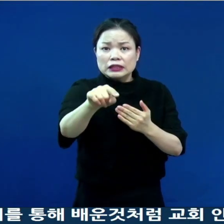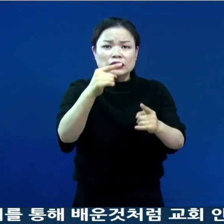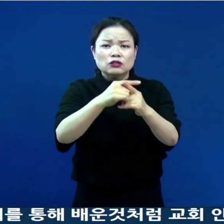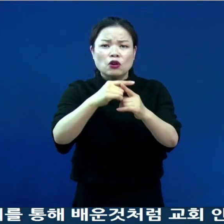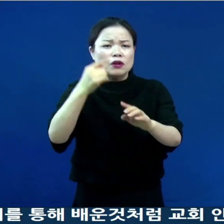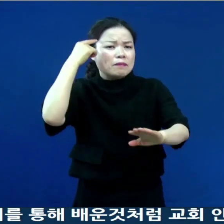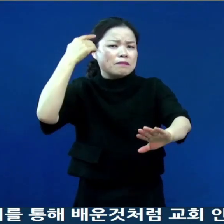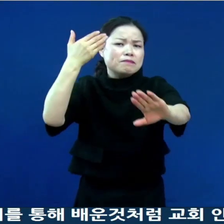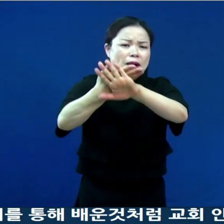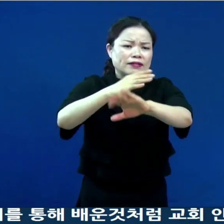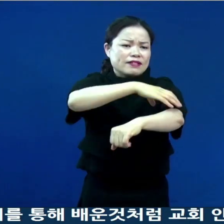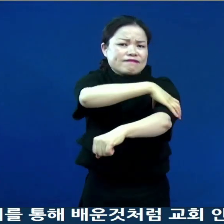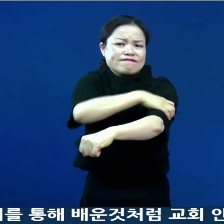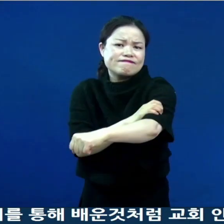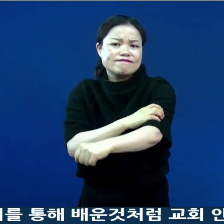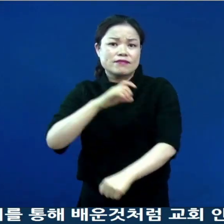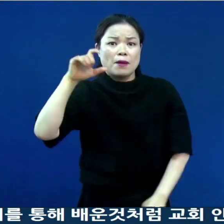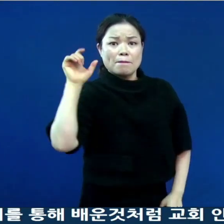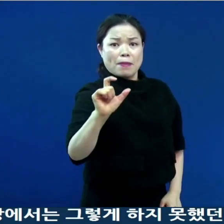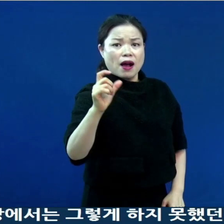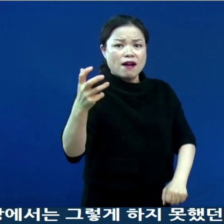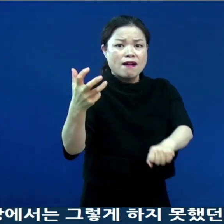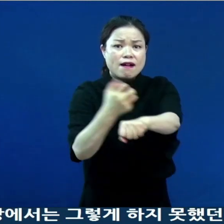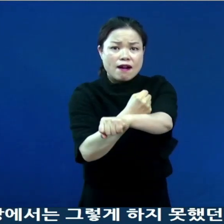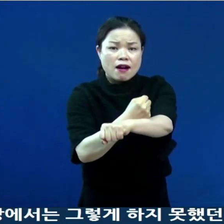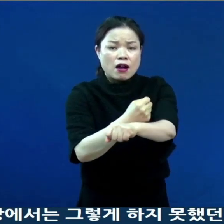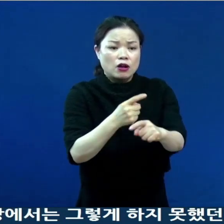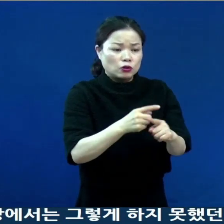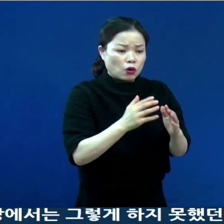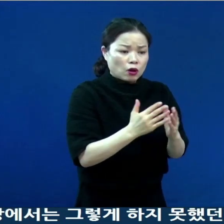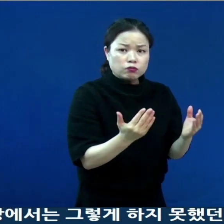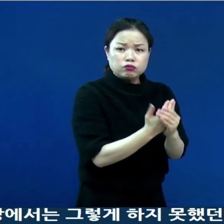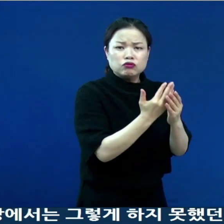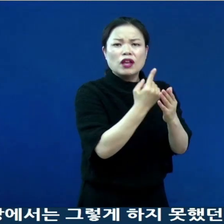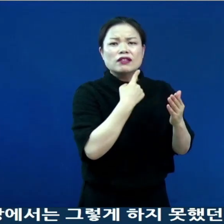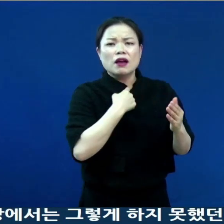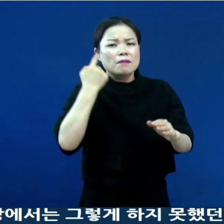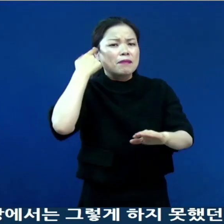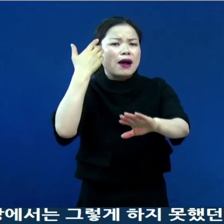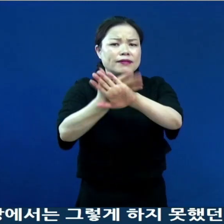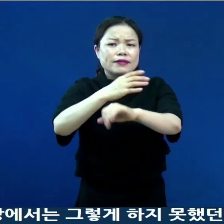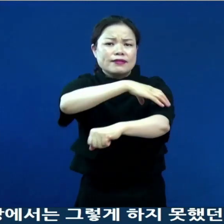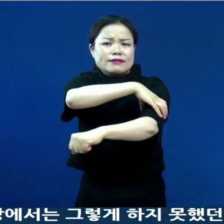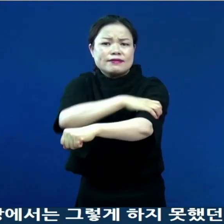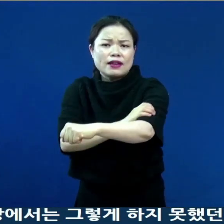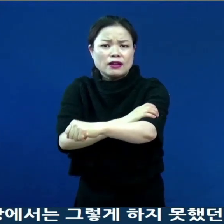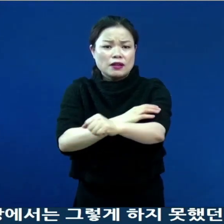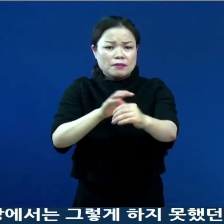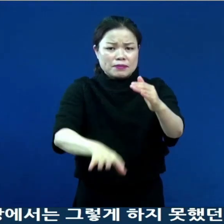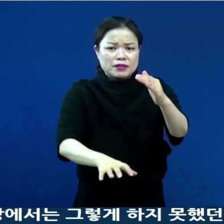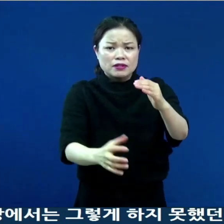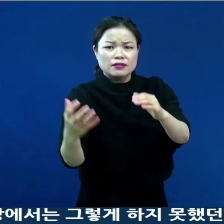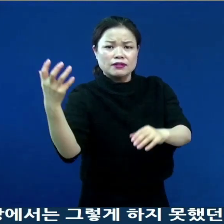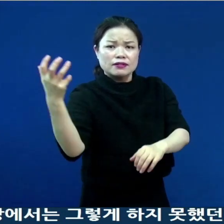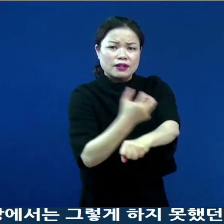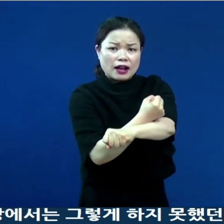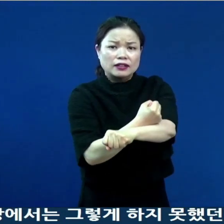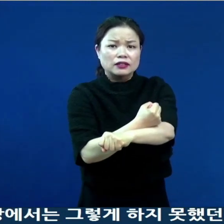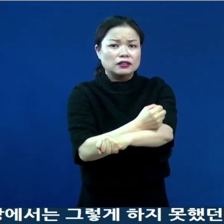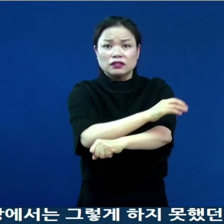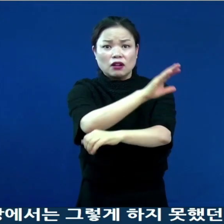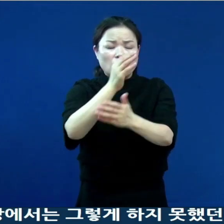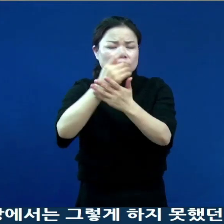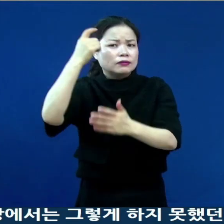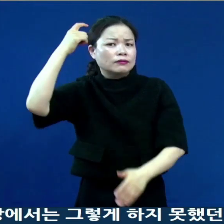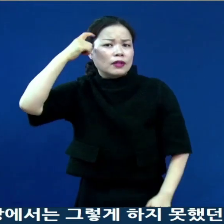교회를 반대하는 세력도 강해지는 겁니다. 그런데 교회가 부흥하던 시절에 반대하는 세력들이 밑에서 강해지고 있다는 사실을